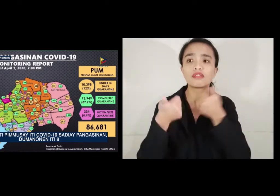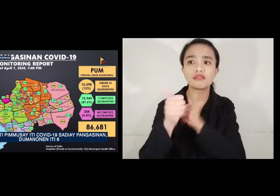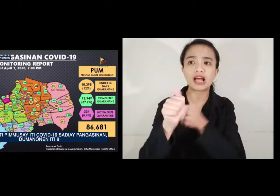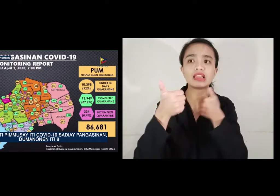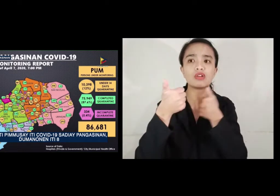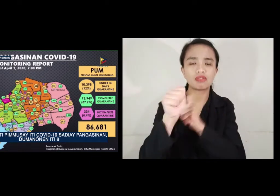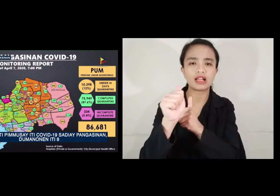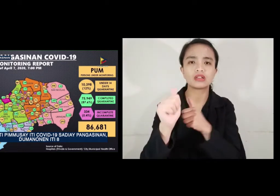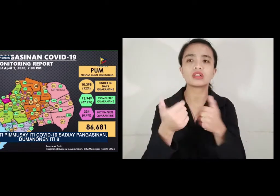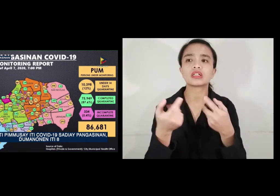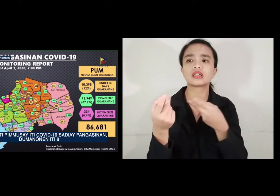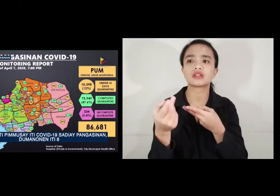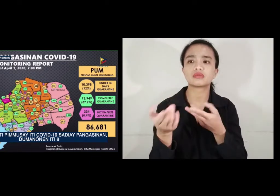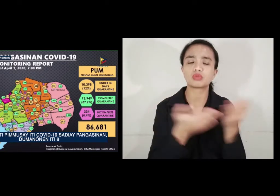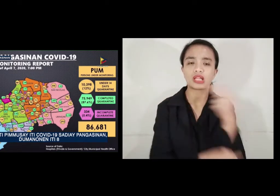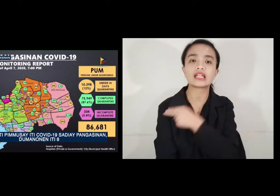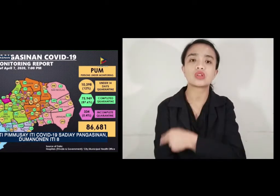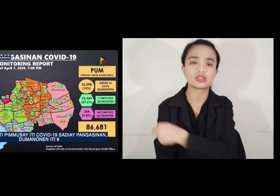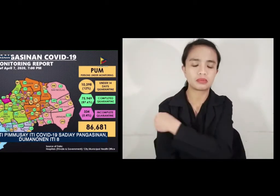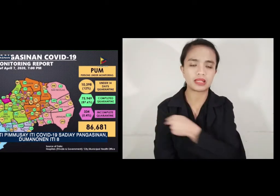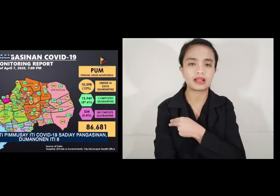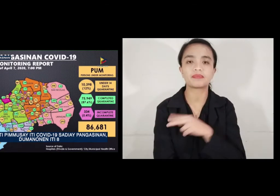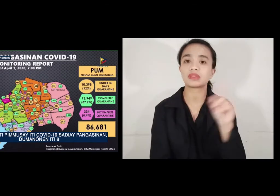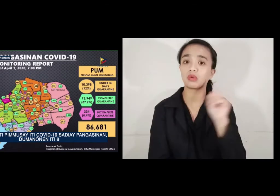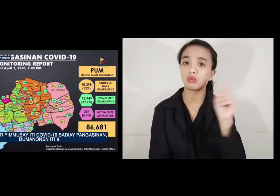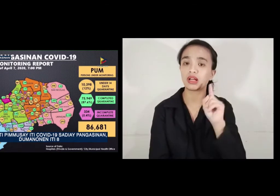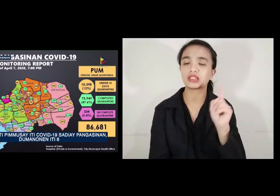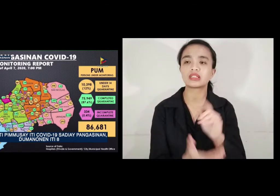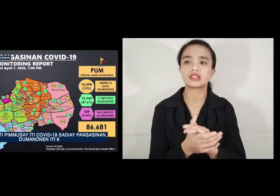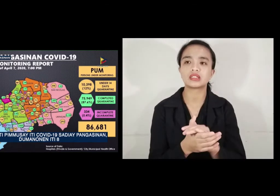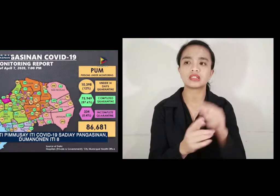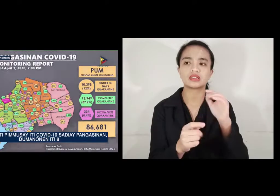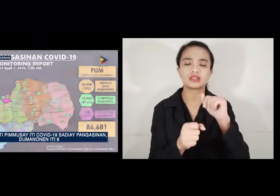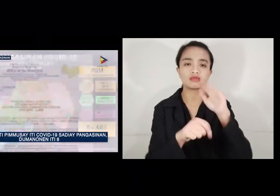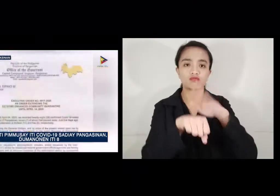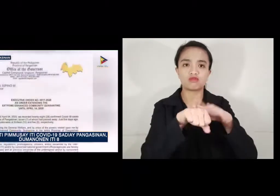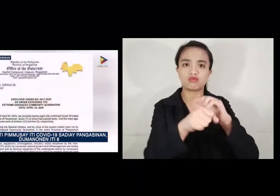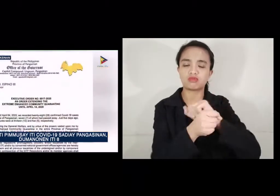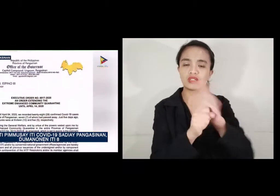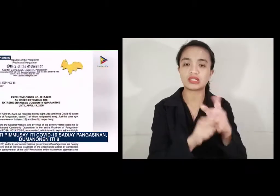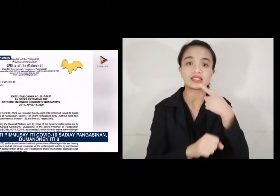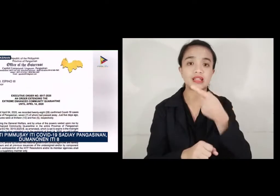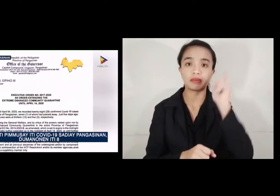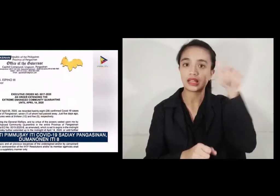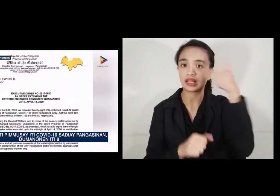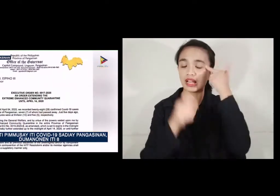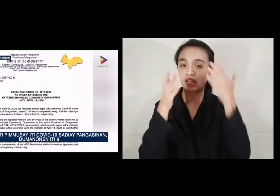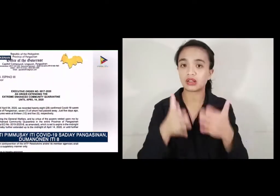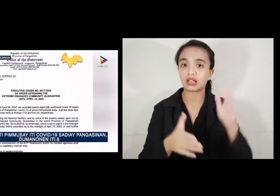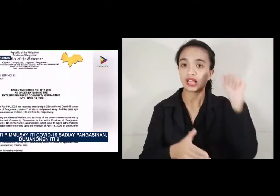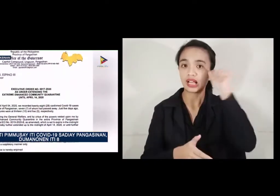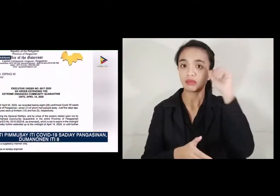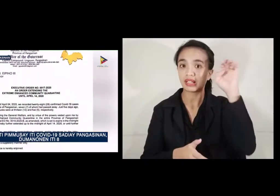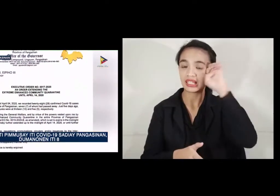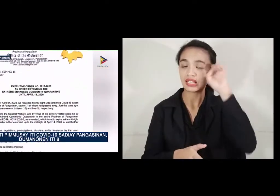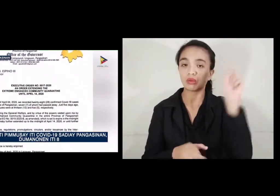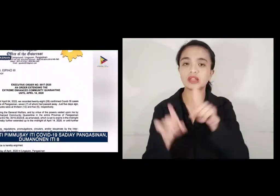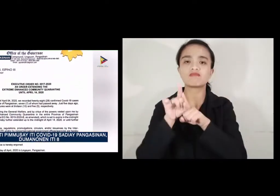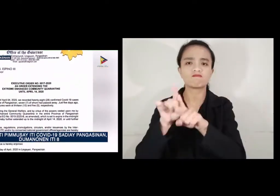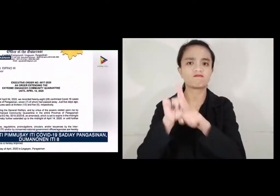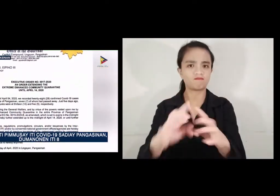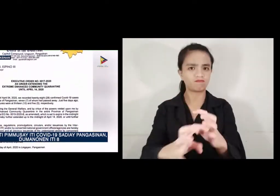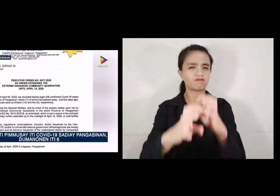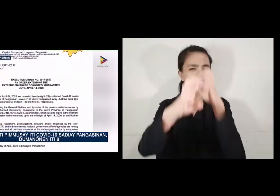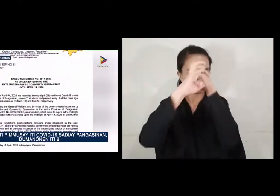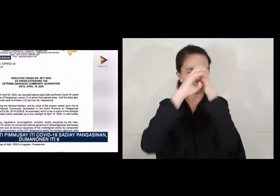agtaltalinaed kadagiti ospital. Gapoy tagtultuloy apang ti COVID-19, indeklara ni Governor Amado Espino III ti